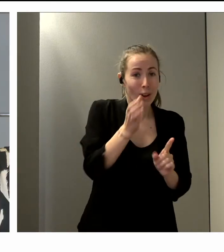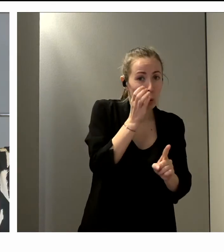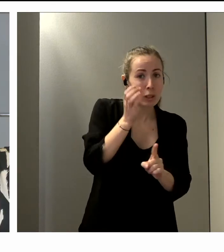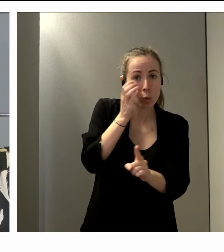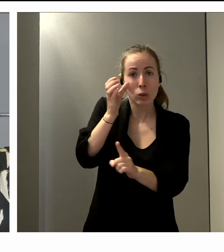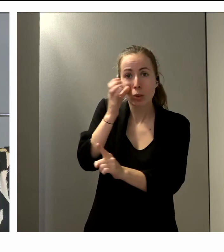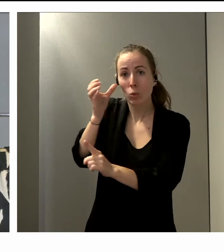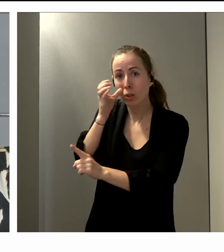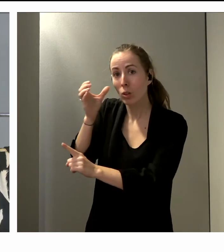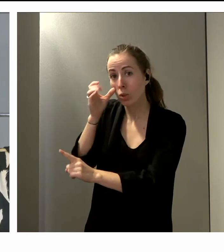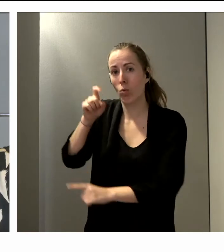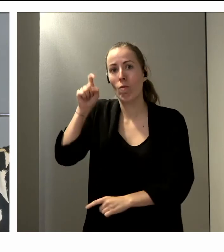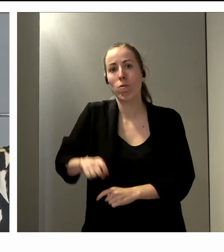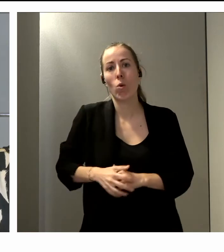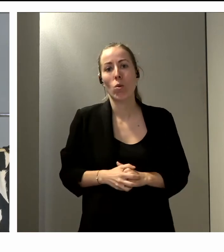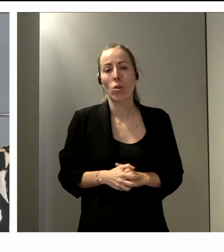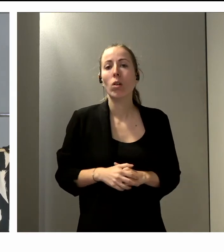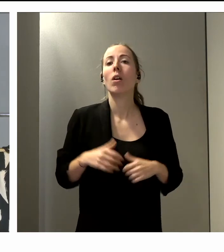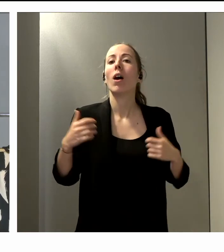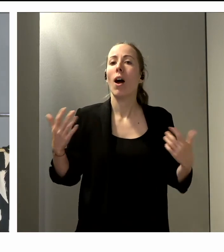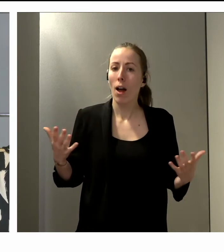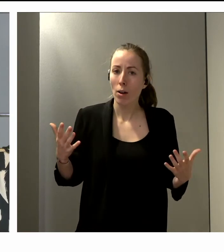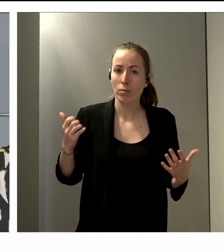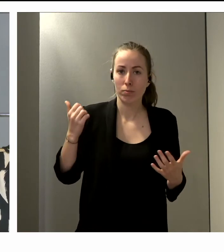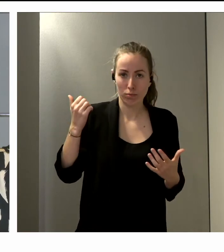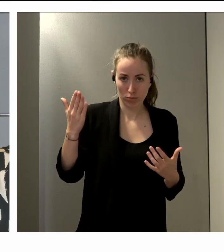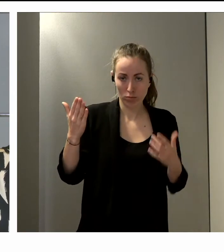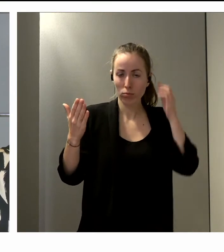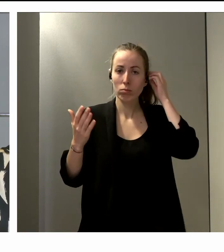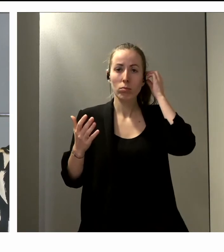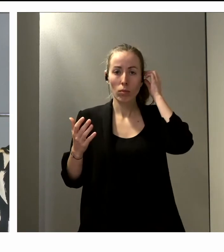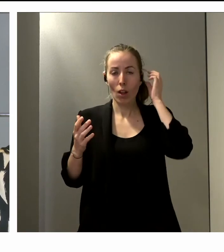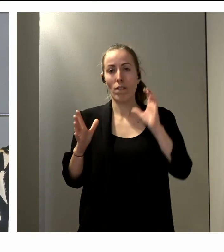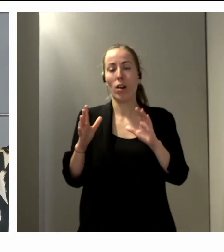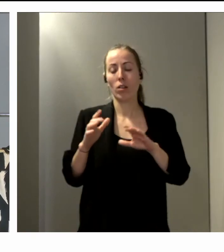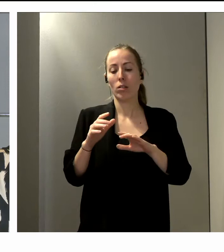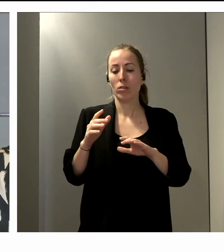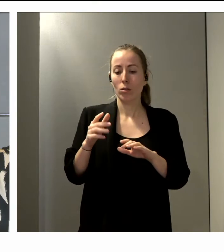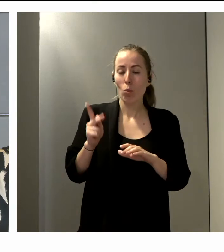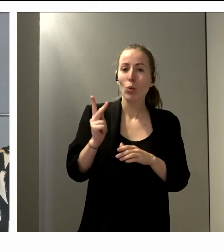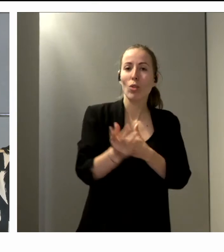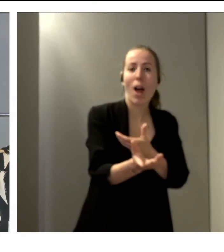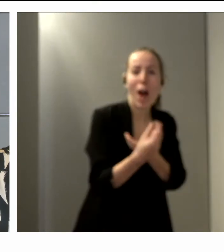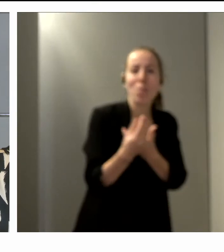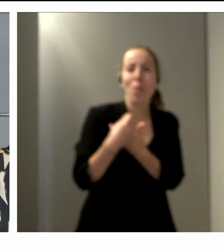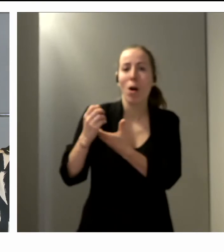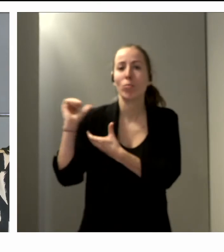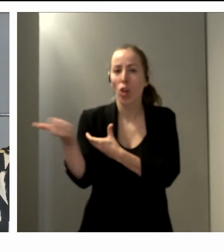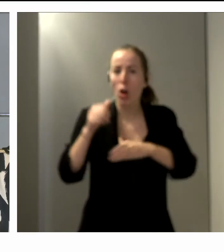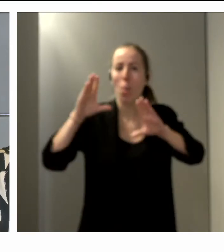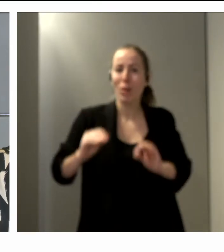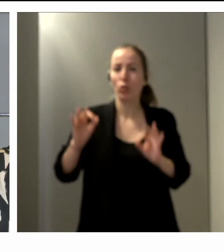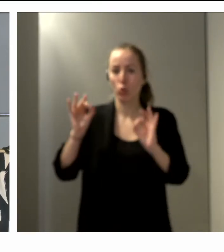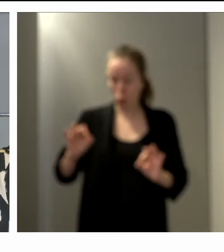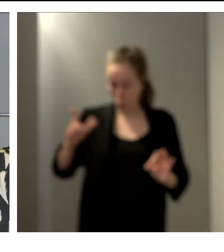entendues et pour qu'on puisse voir comment on peut, dans une démarche beaucoup plus participative, voir comment on fait